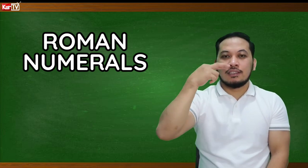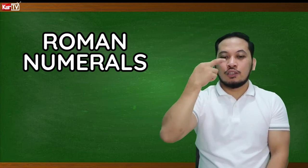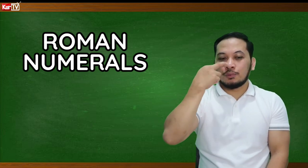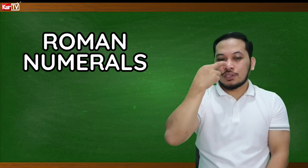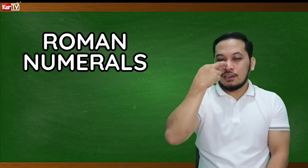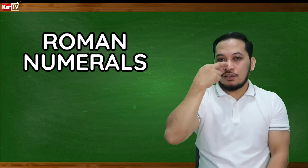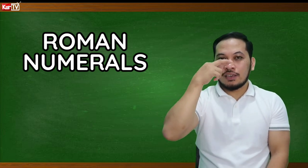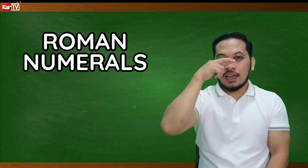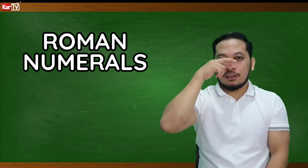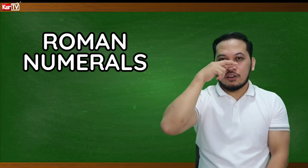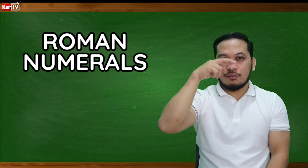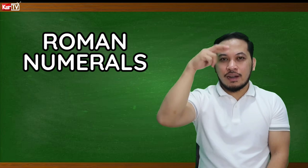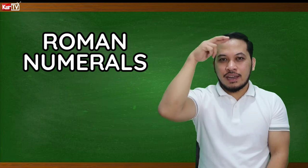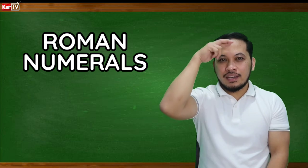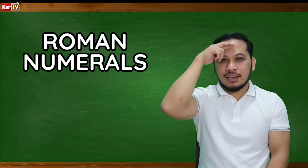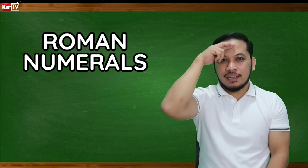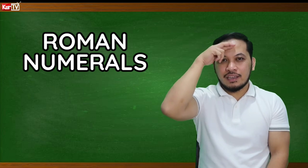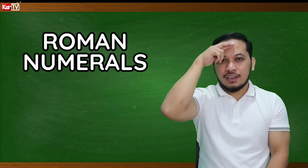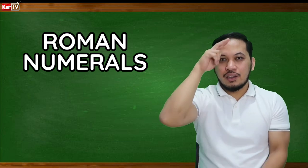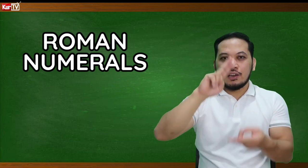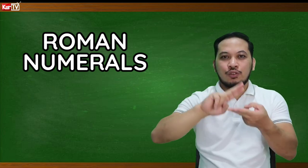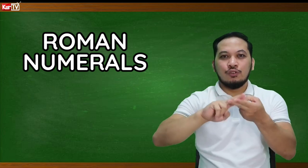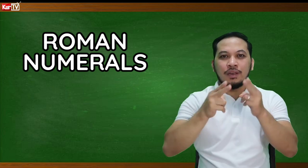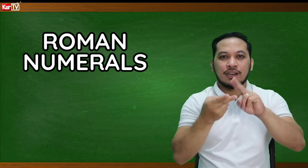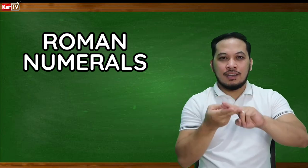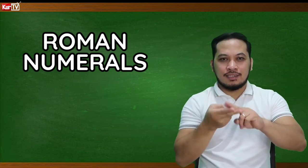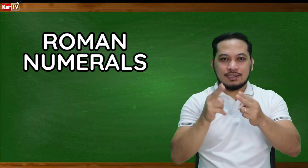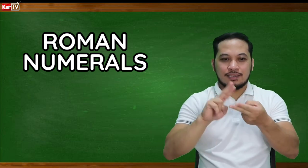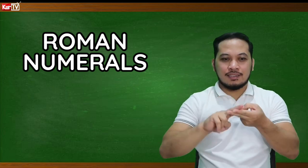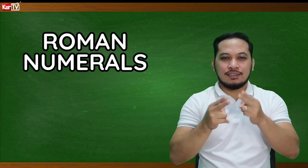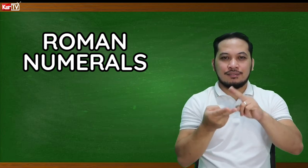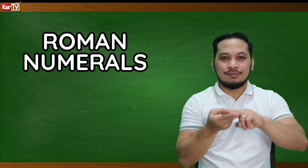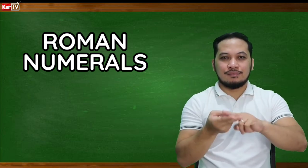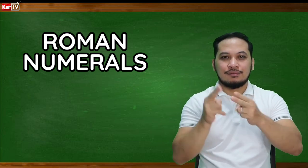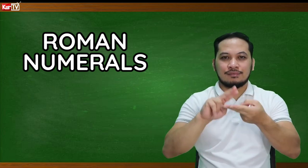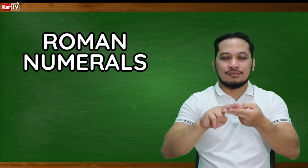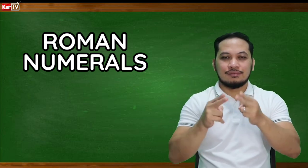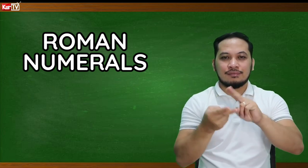Dito po sa ilong yan, Roman numerals.